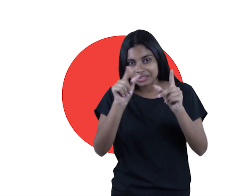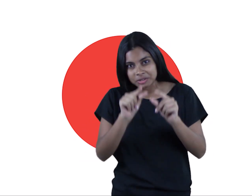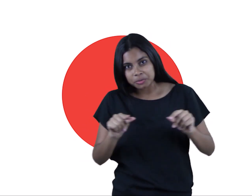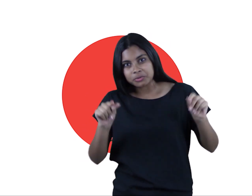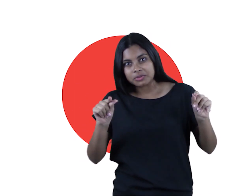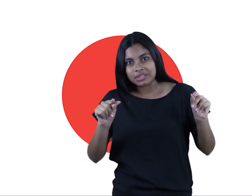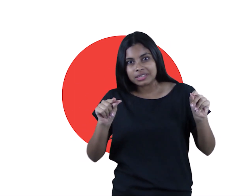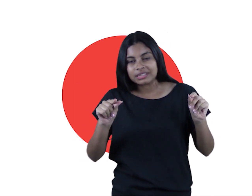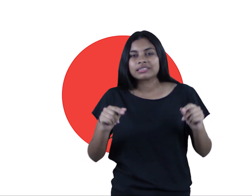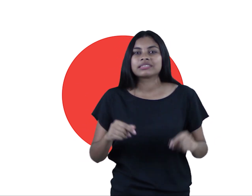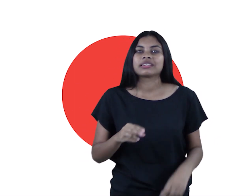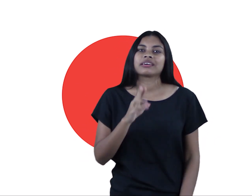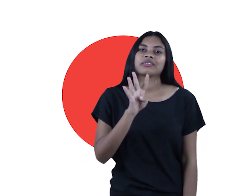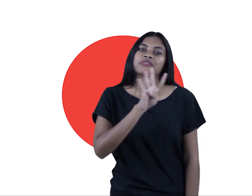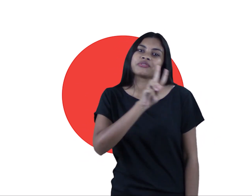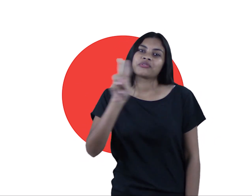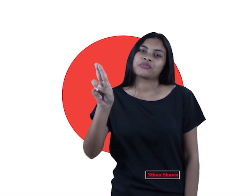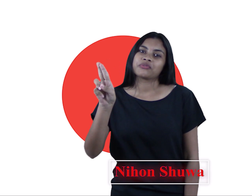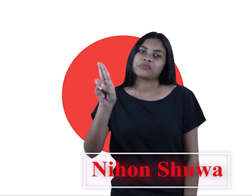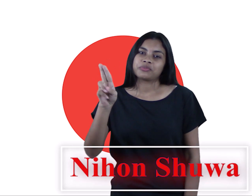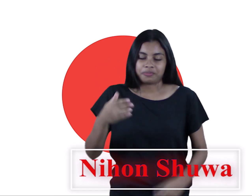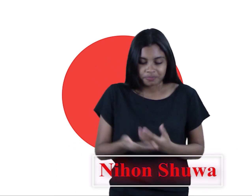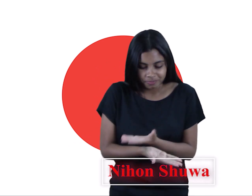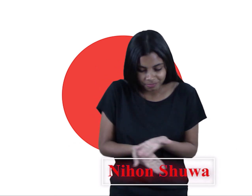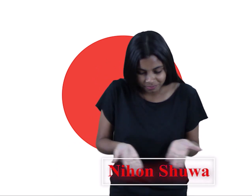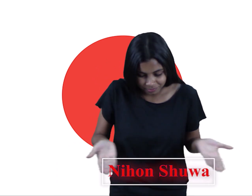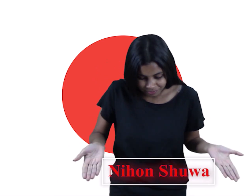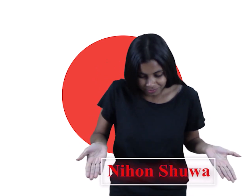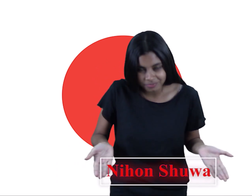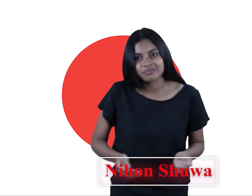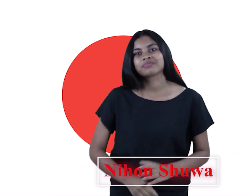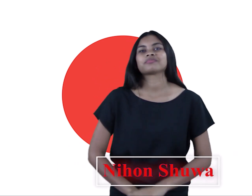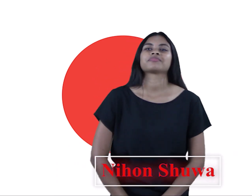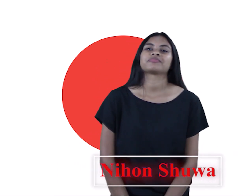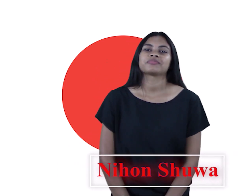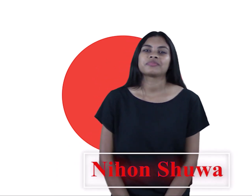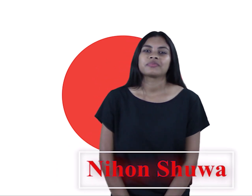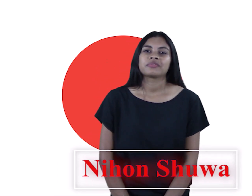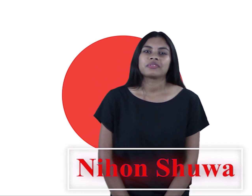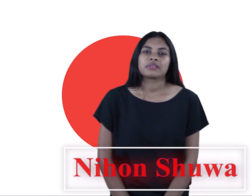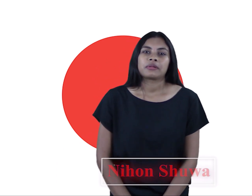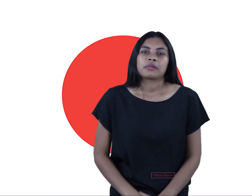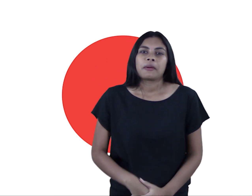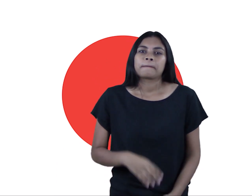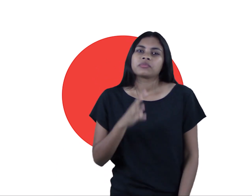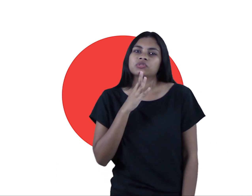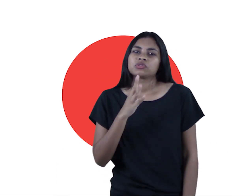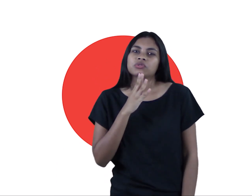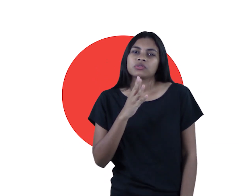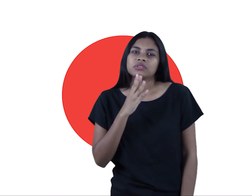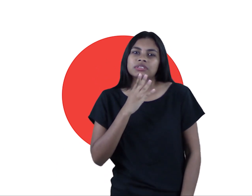é chamada de Nihon Shuwa, mas é conhecida internacionalmente pela